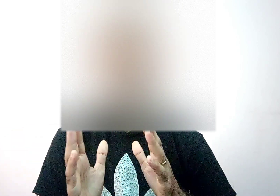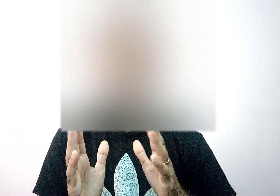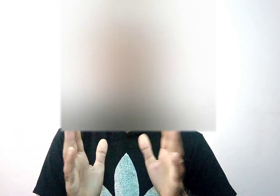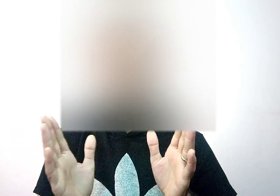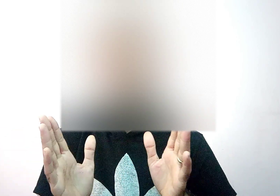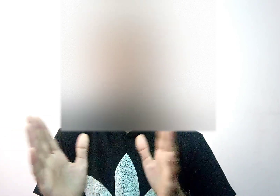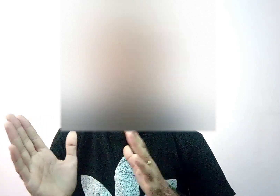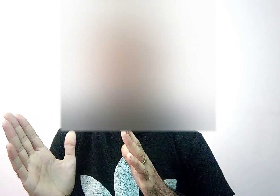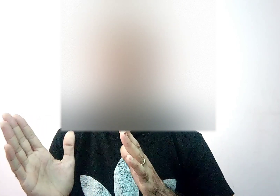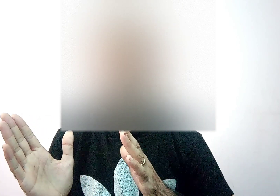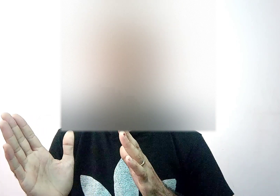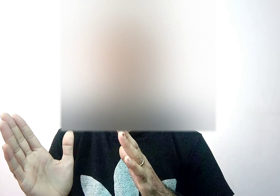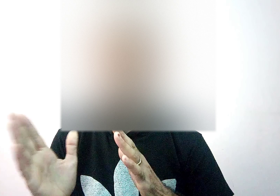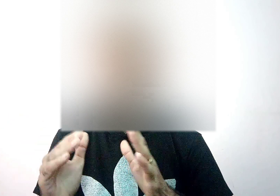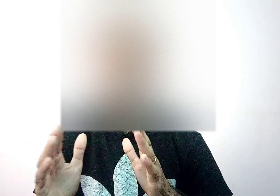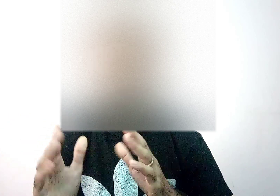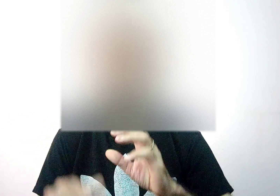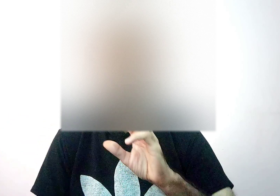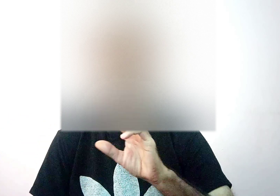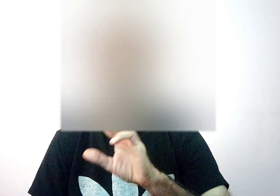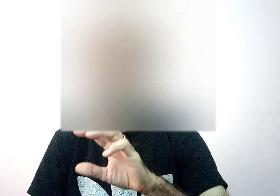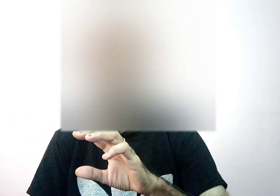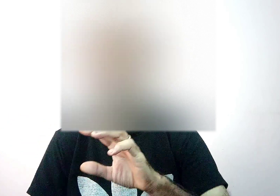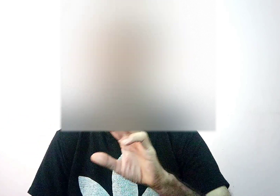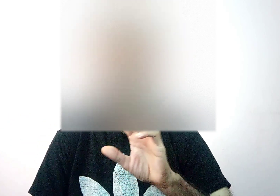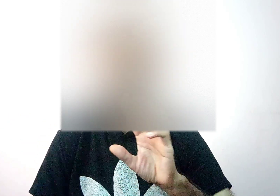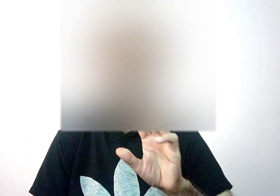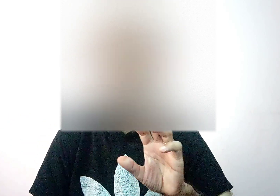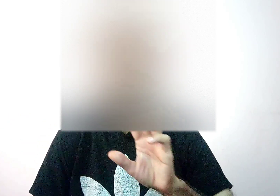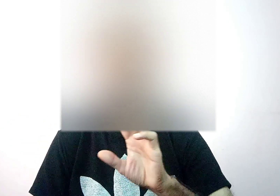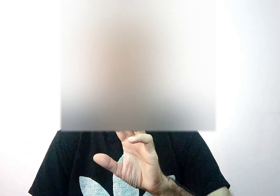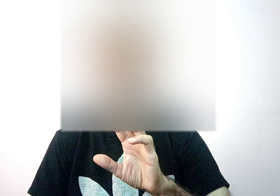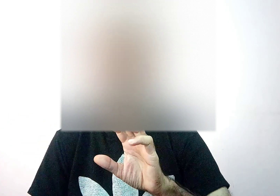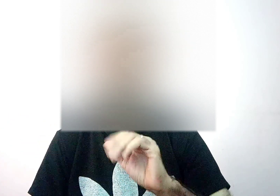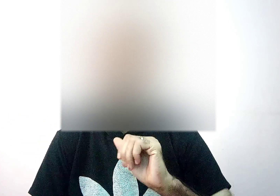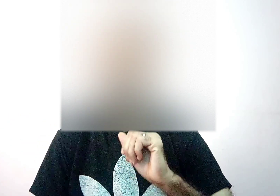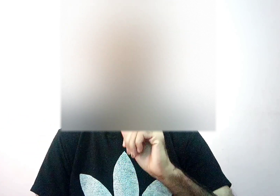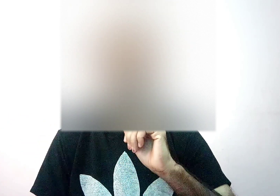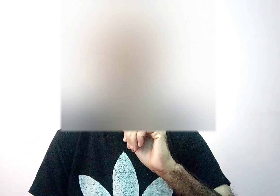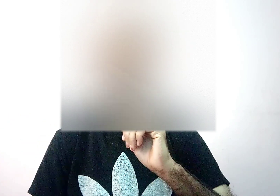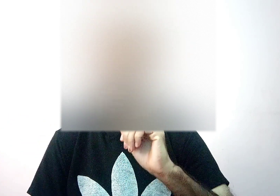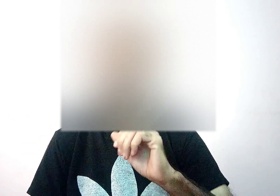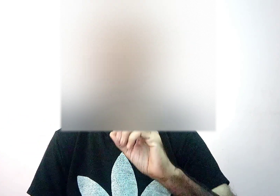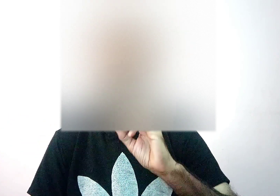احنا كده خلصنا من موضوع ابي احمد وشرعيته، ان هو مش شرعي والكلام ده كله. يا ترى ايه